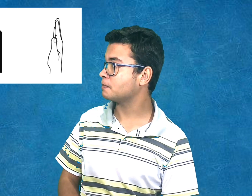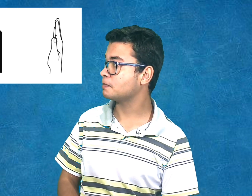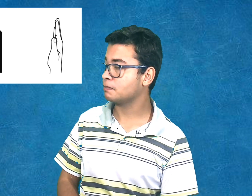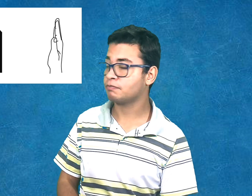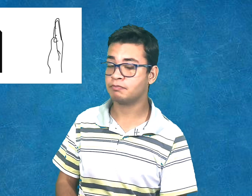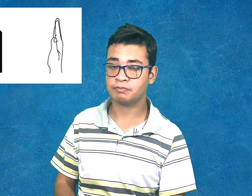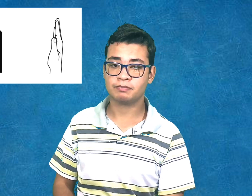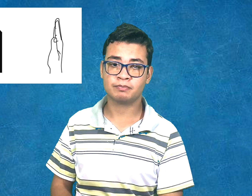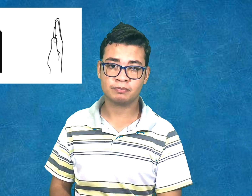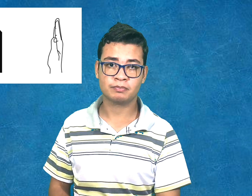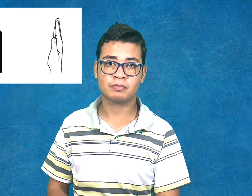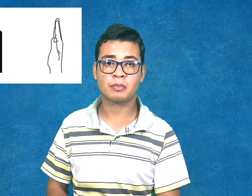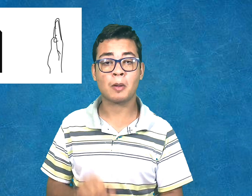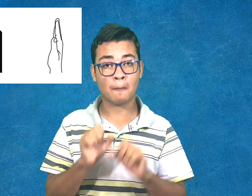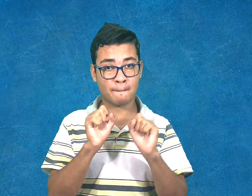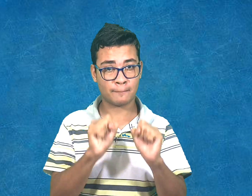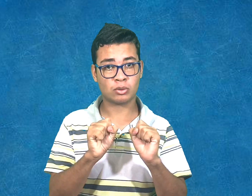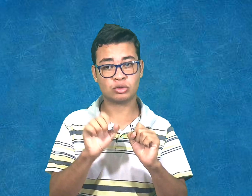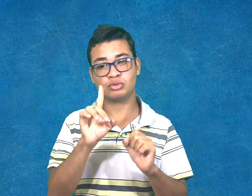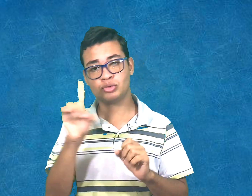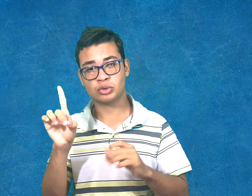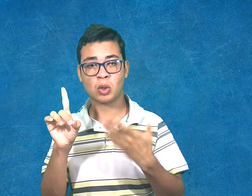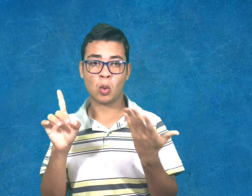Então, isso pode ser tanto direita quanto esquerda.